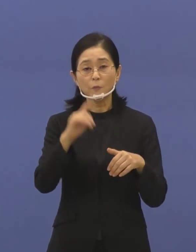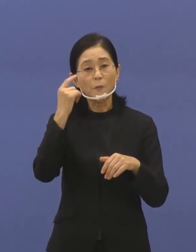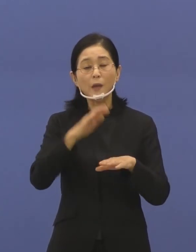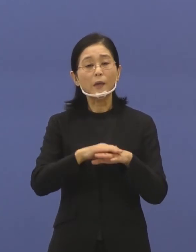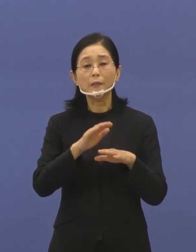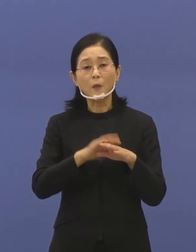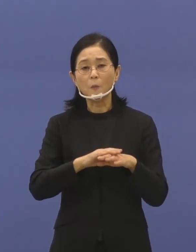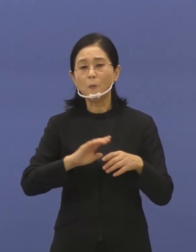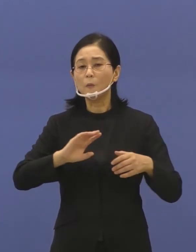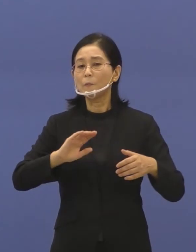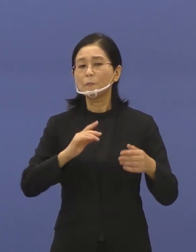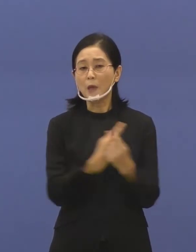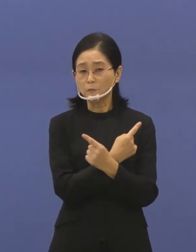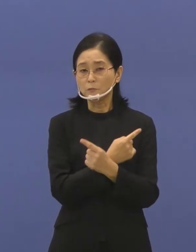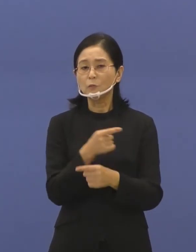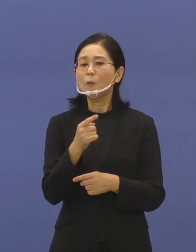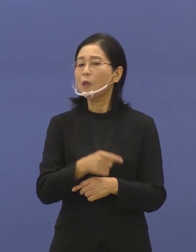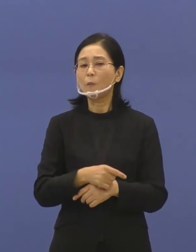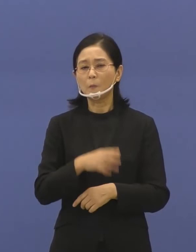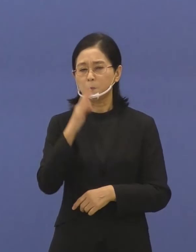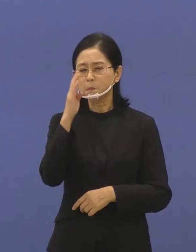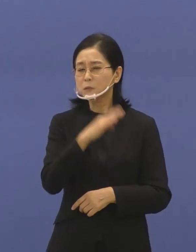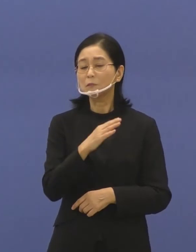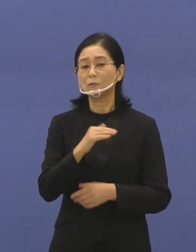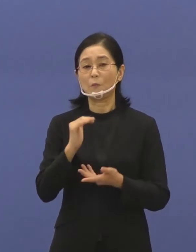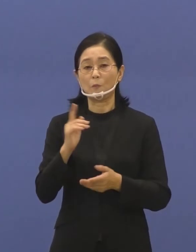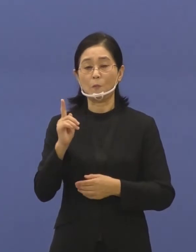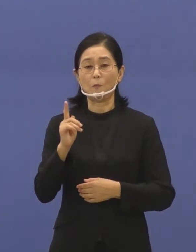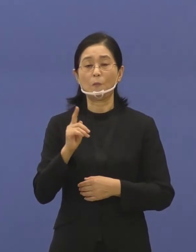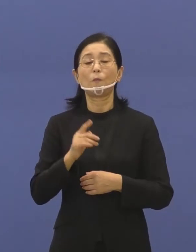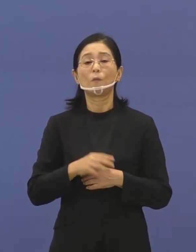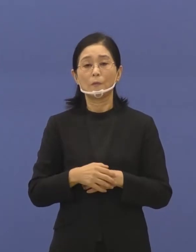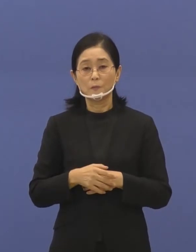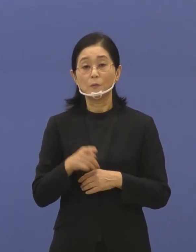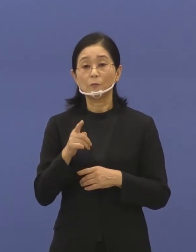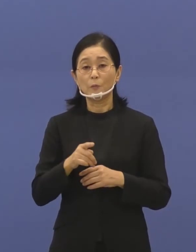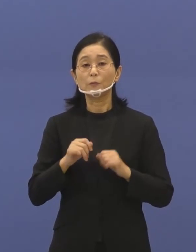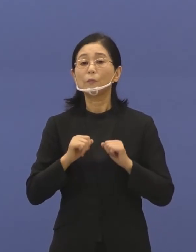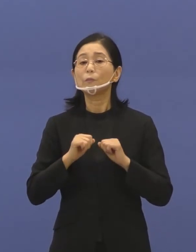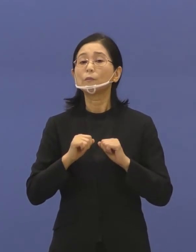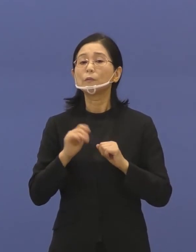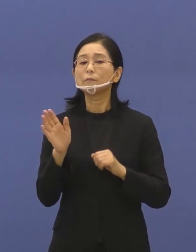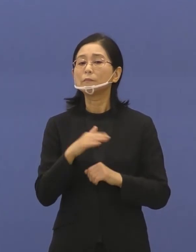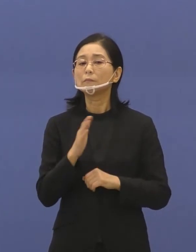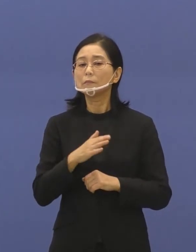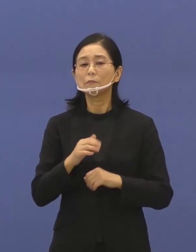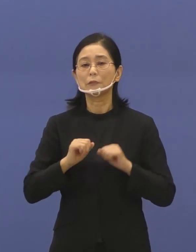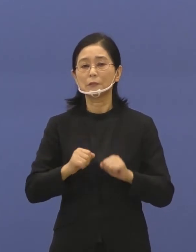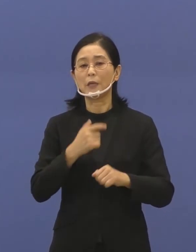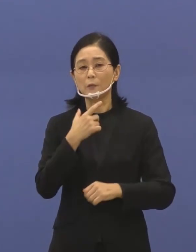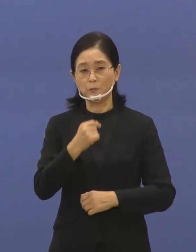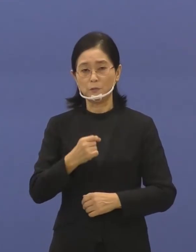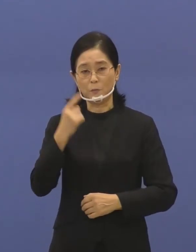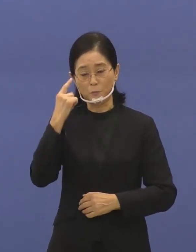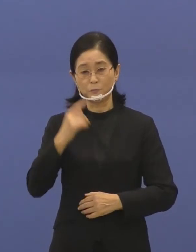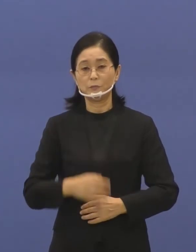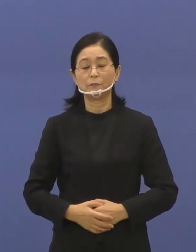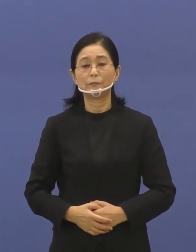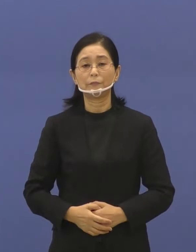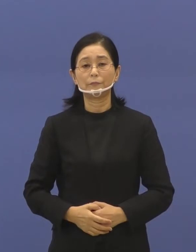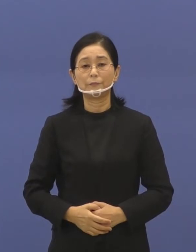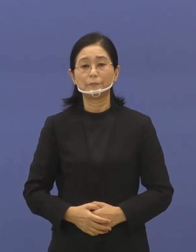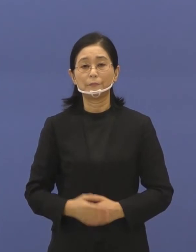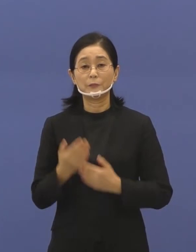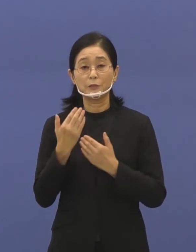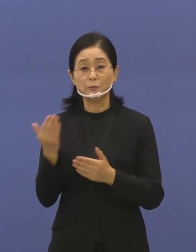ては極悪非道なことなんですけれども、そういうことをしないようにしてほしいと思います。 あと言